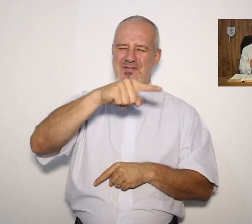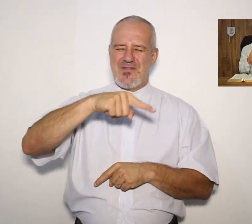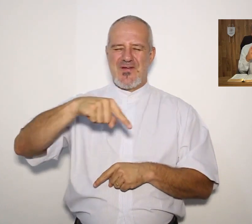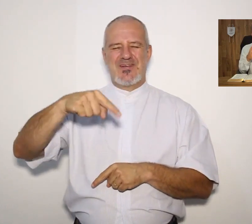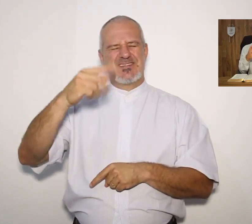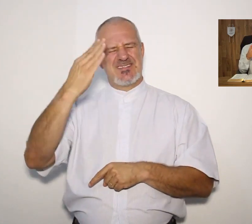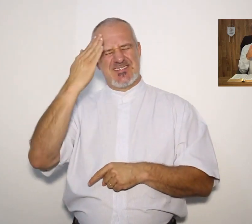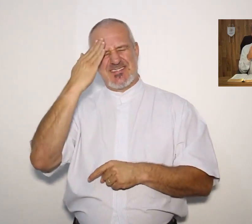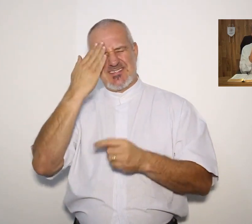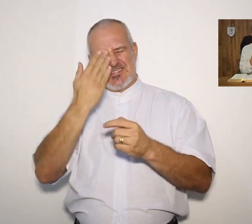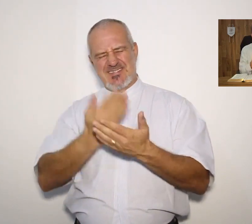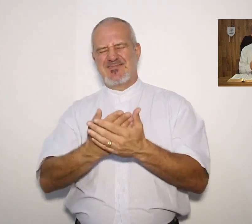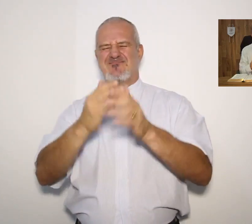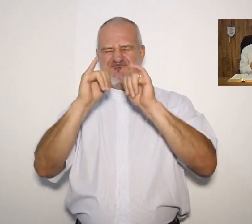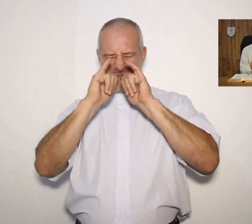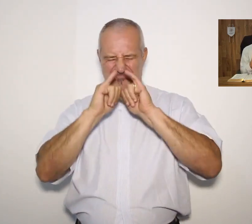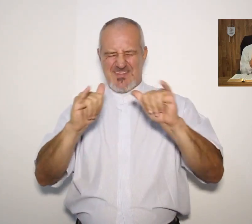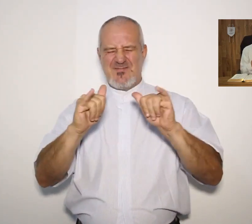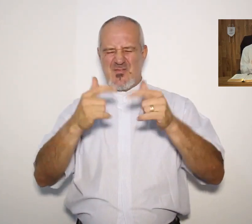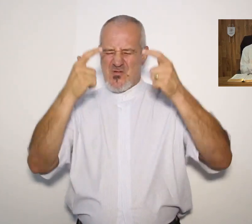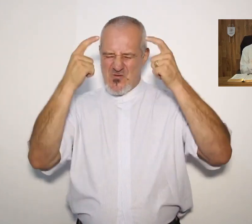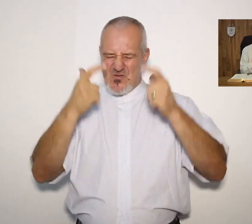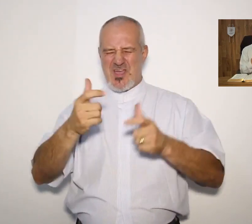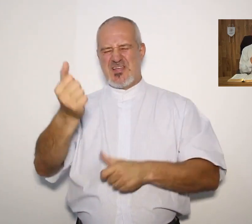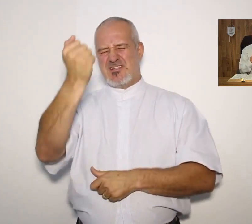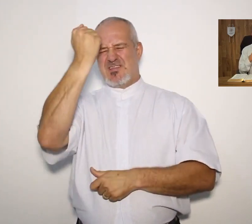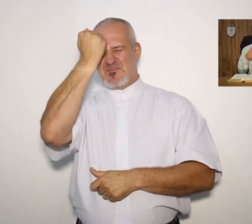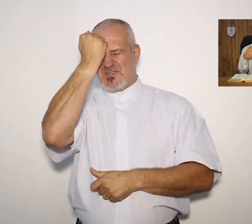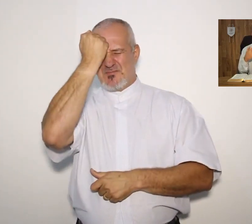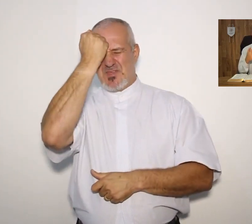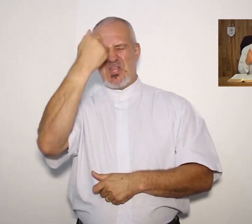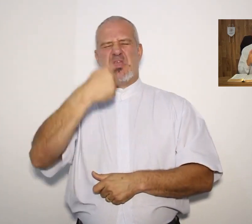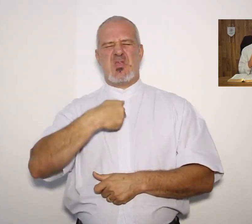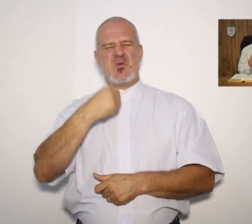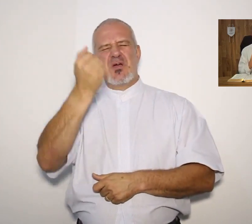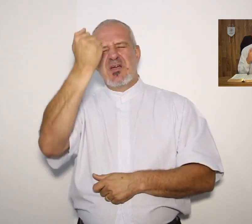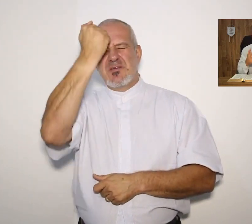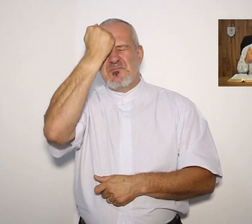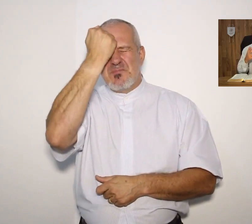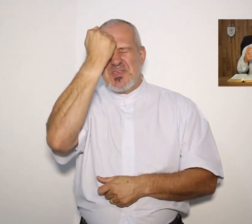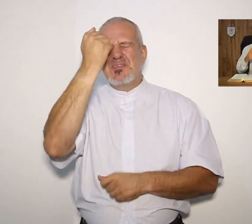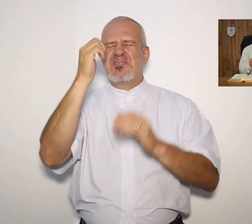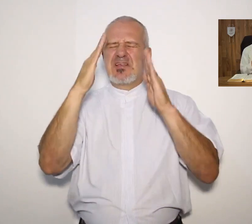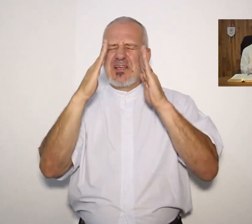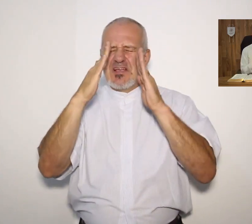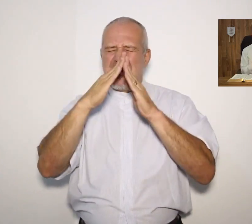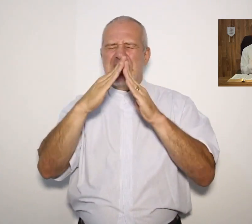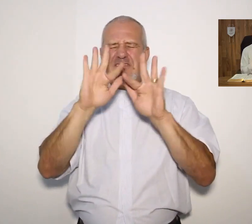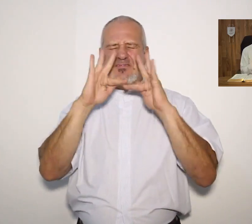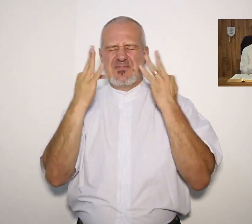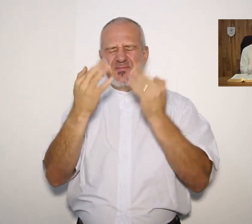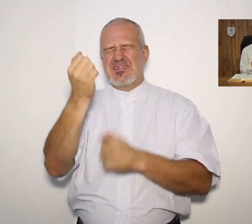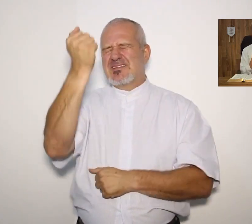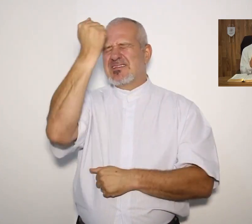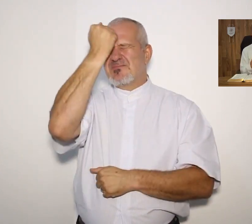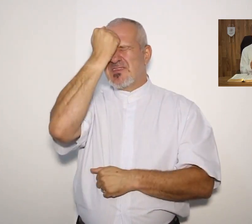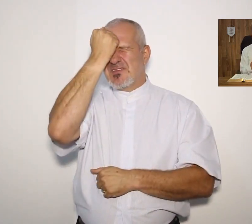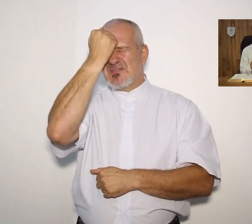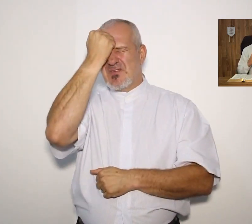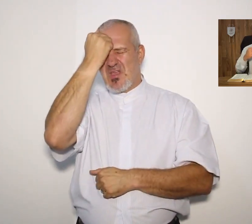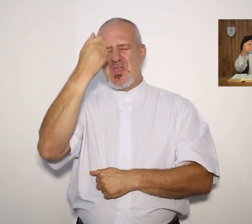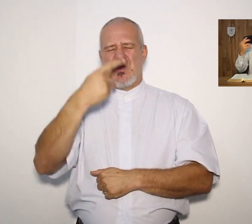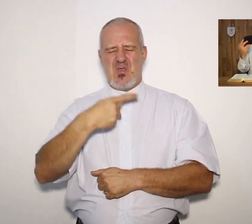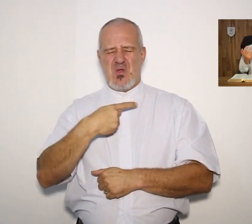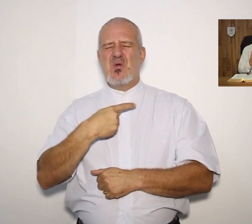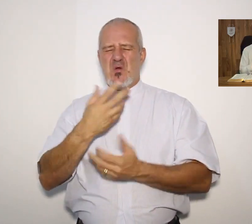que estamos em Mispá, no local de arrependimento e de confissão. Eu quero